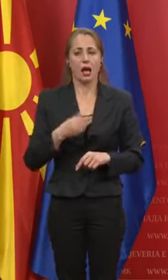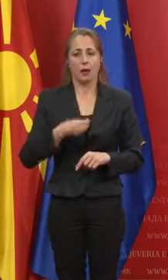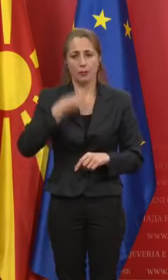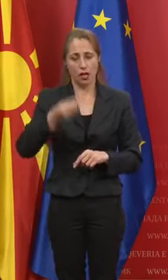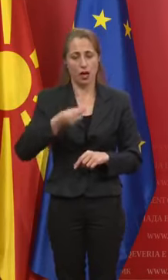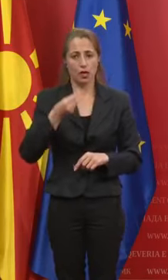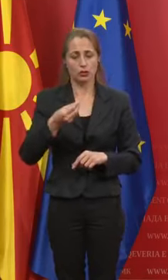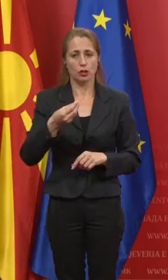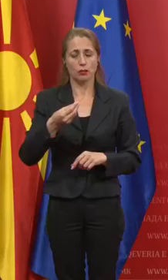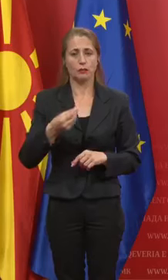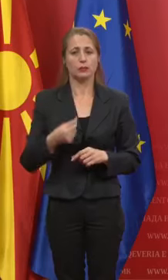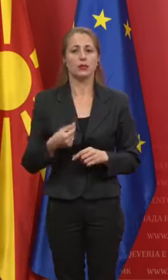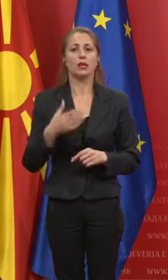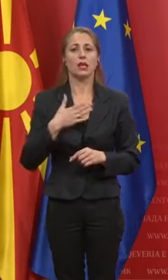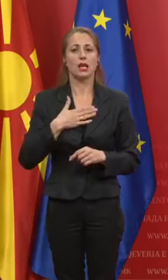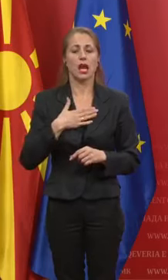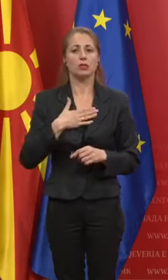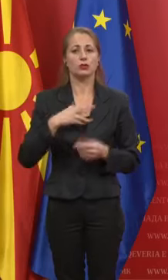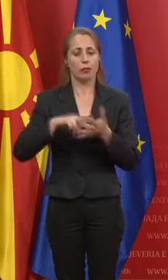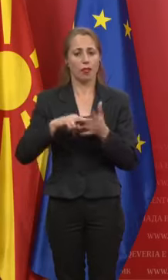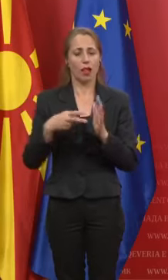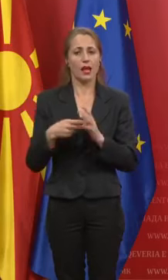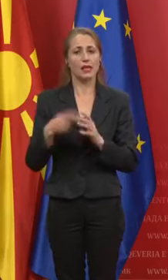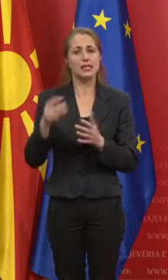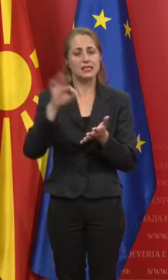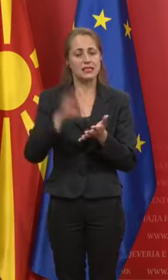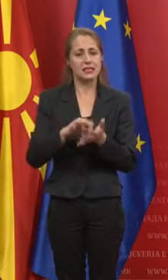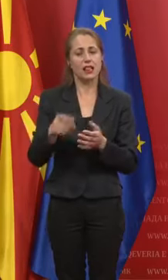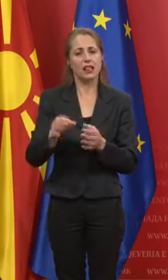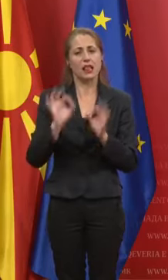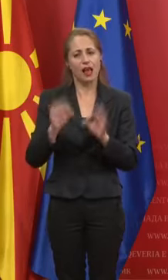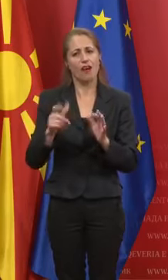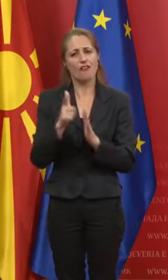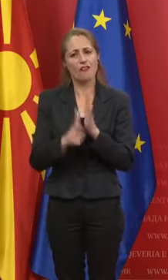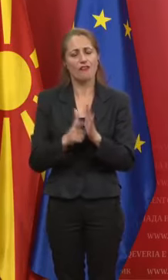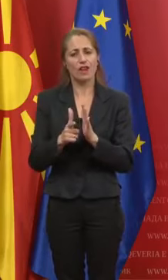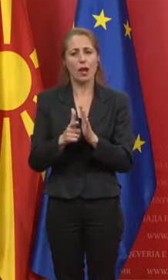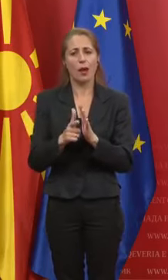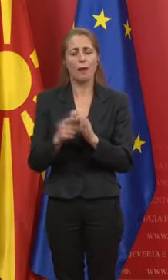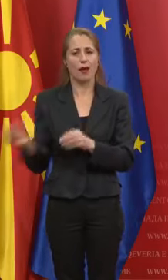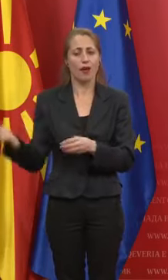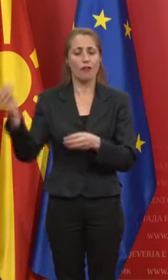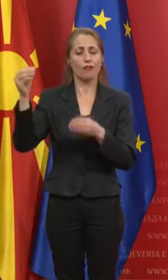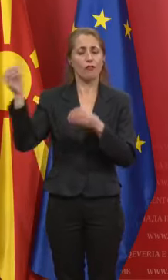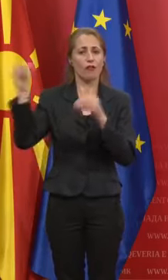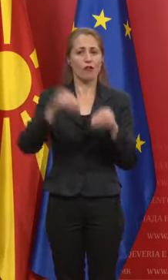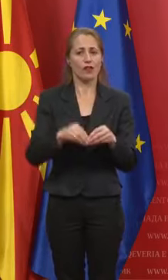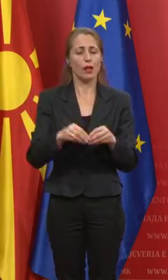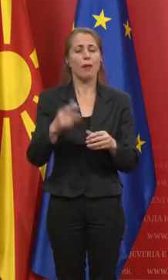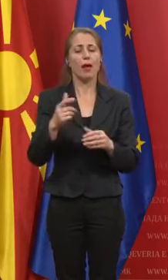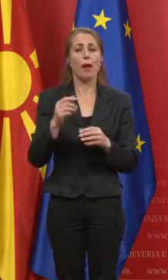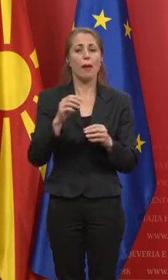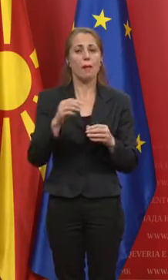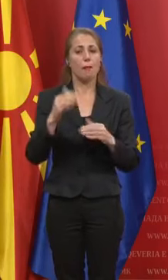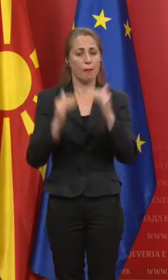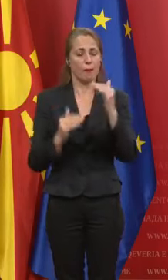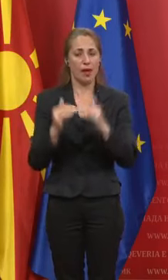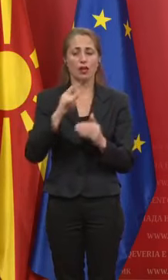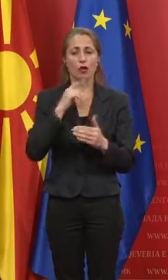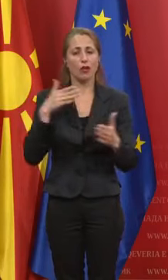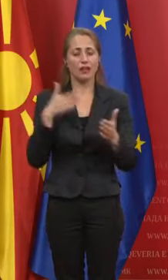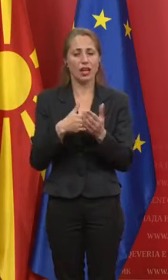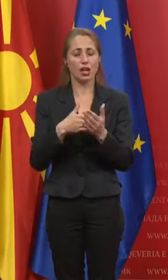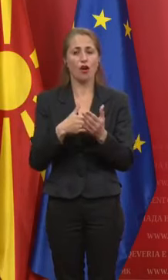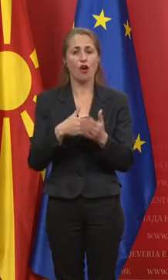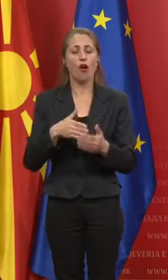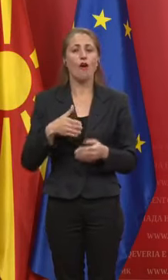посочам дека наша стратегија и цел е навремено да воведеме мерки кои директно ќе влијаат